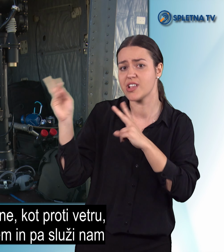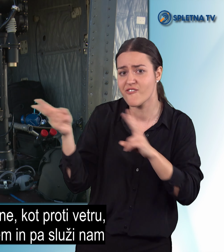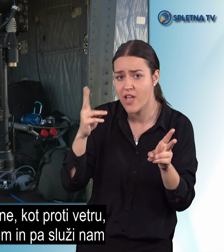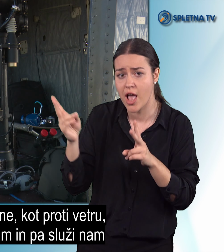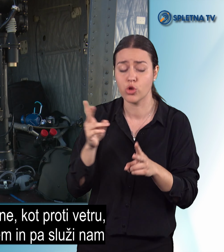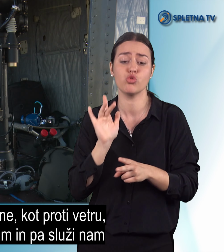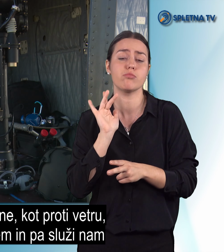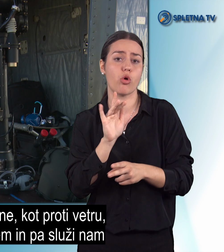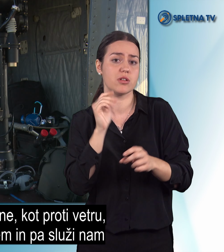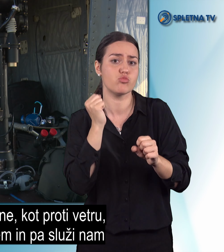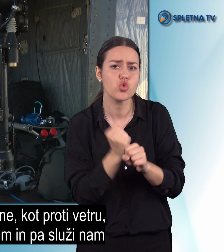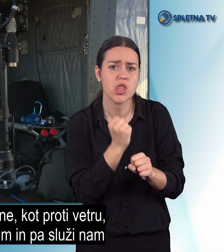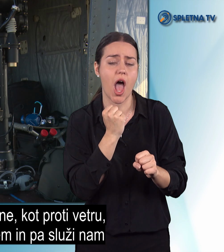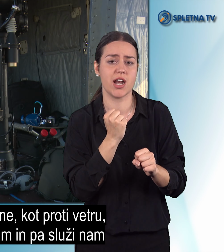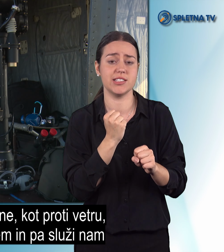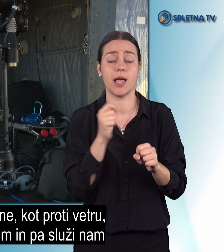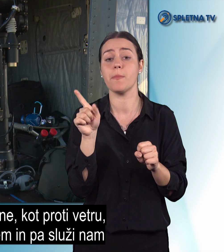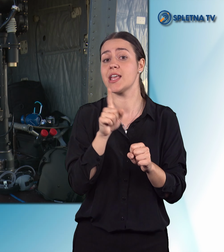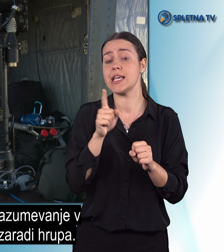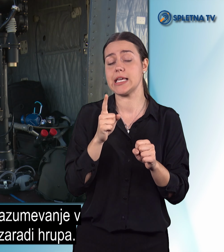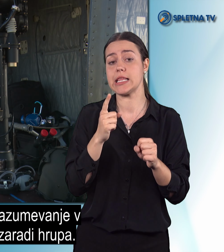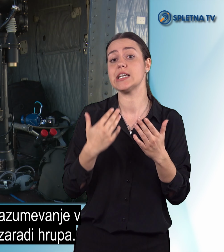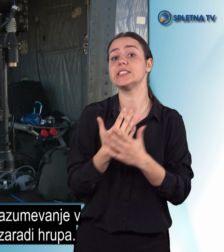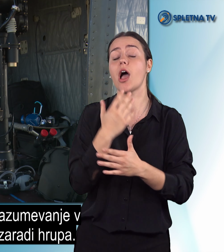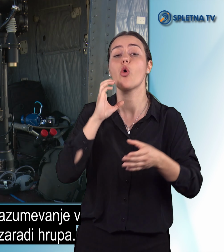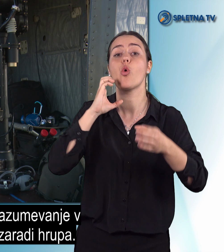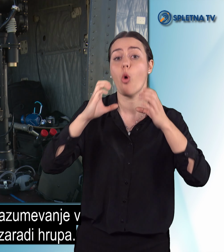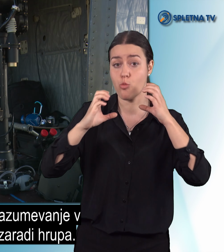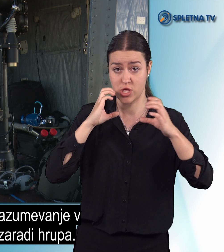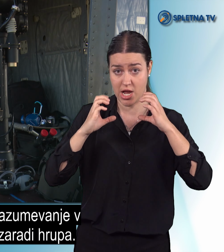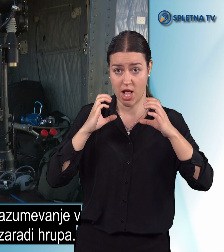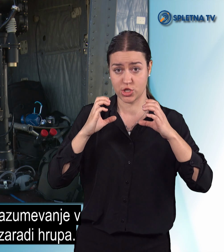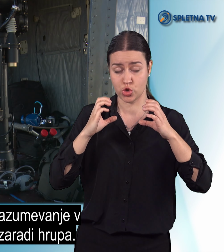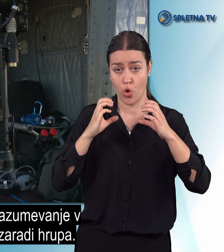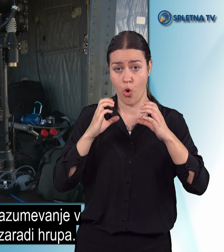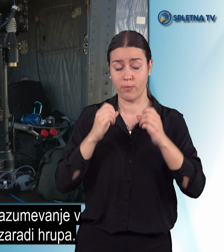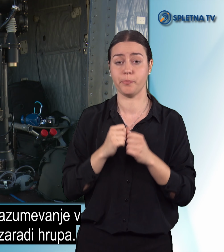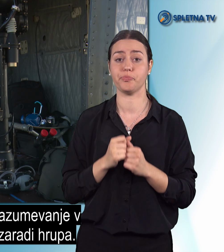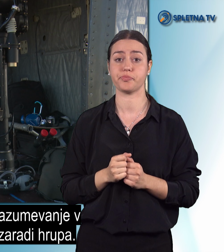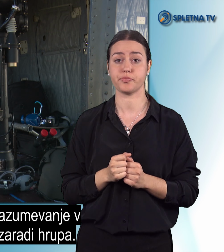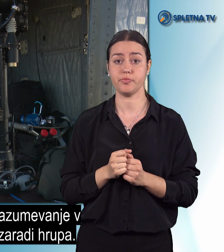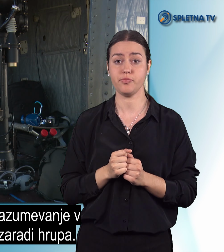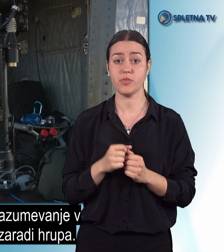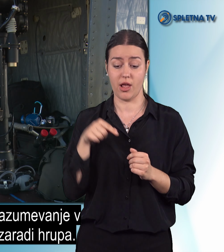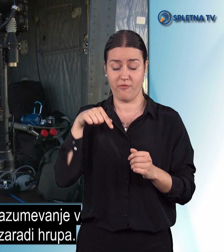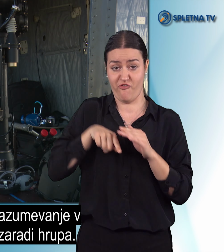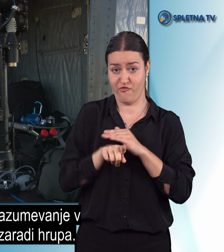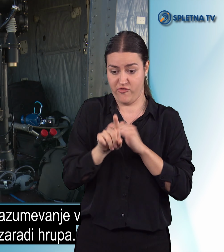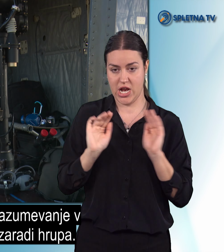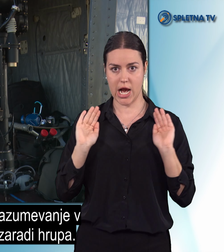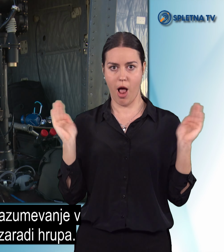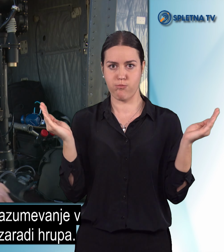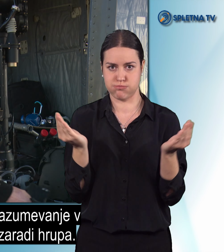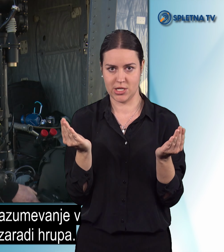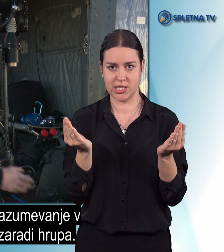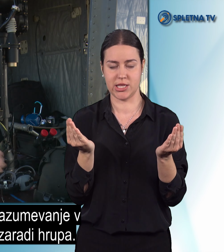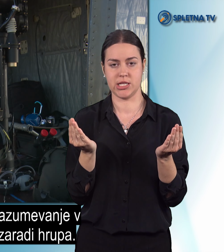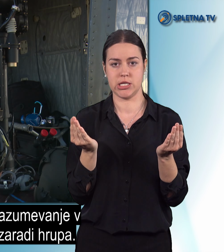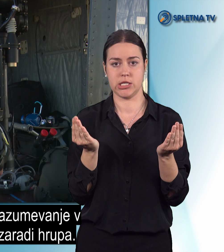proti udarcem in pa služi nam za komunikacijo v sami kabini zaradi